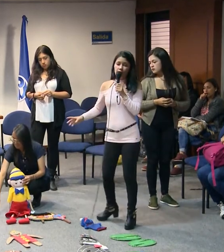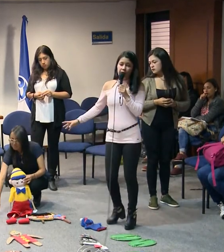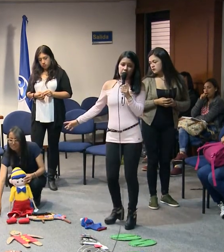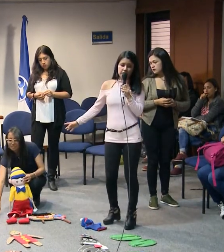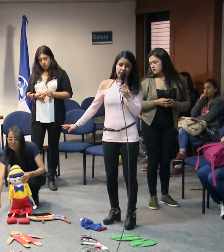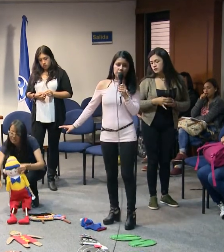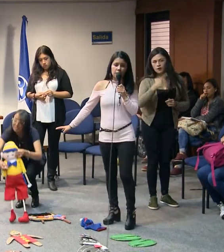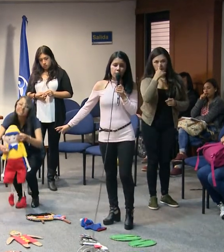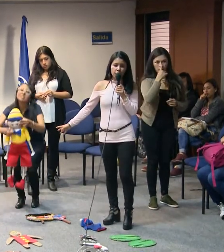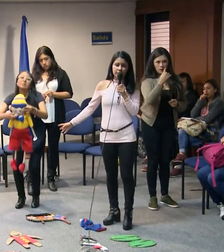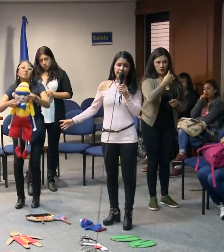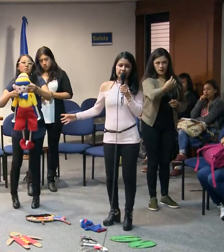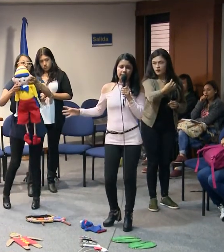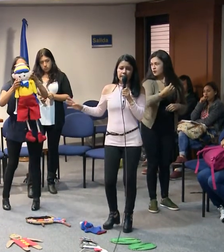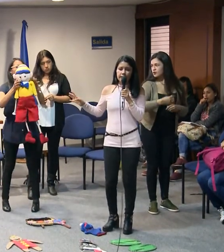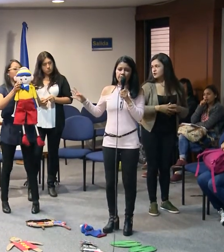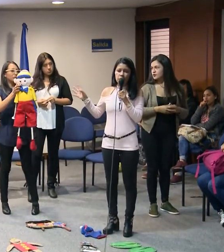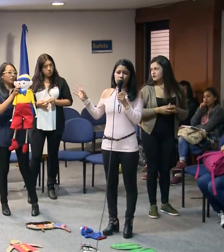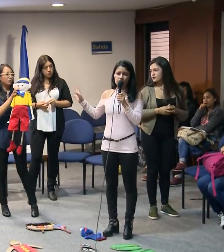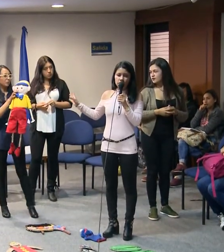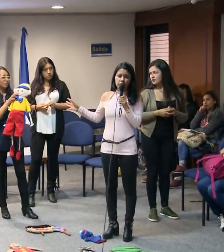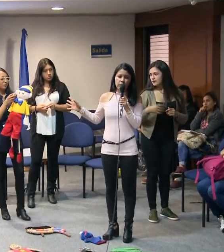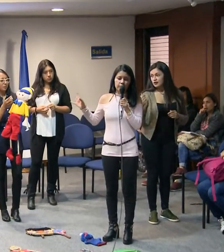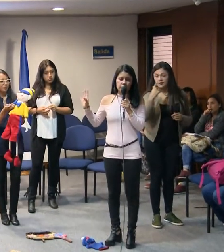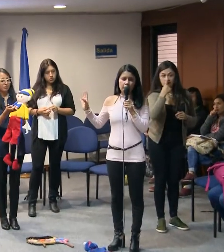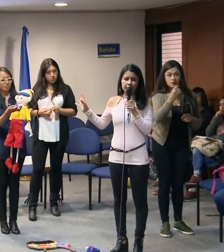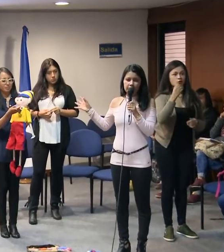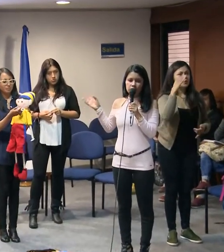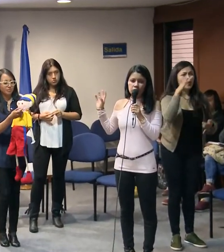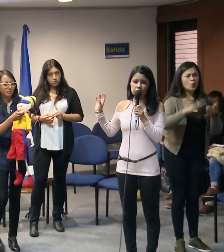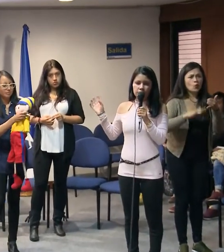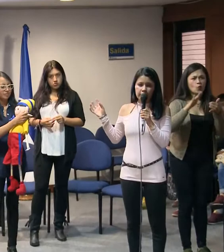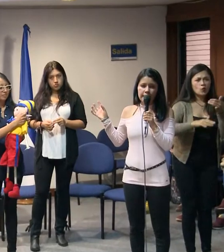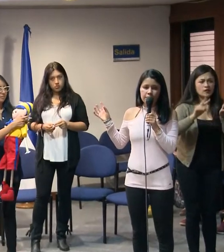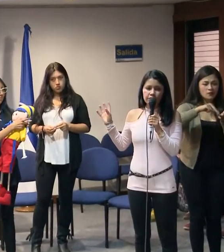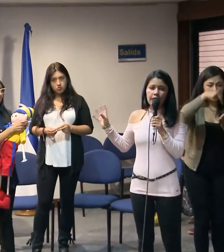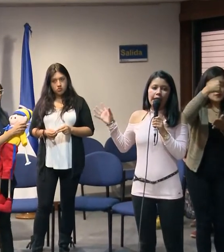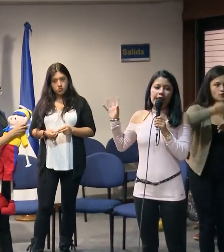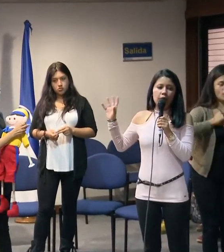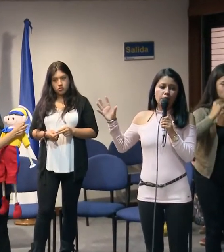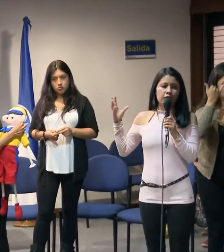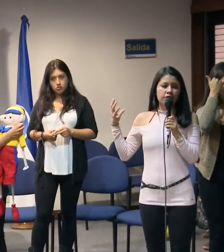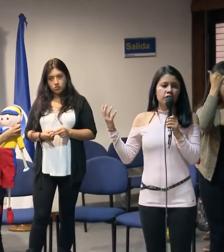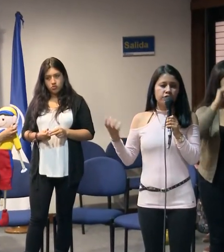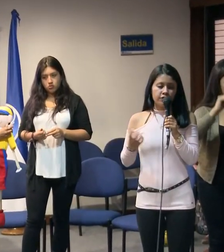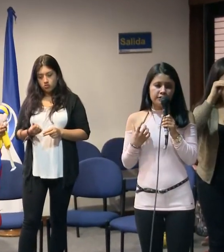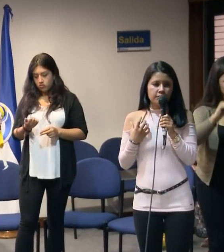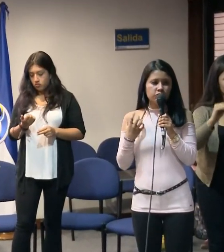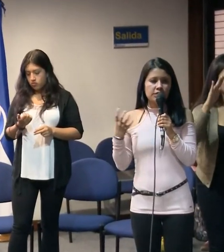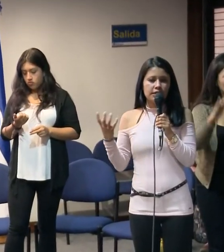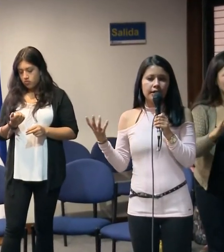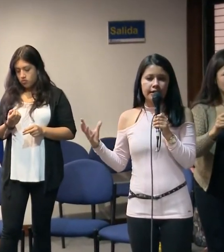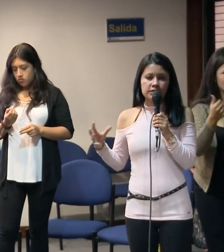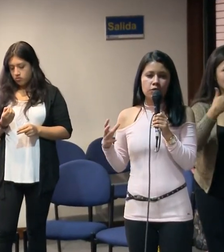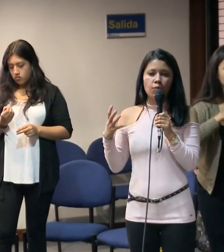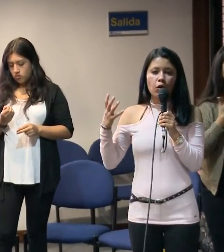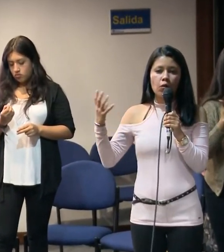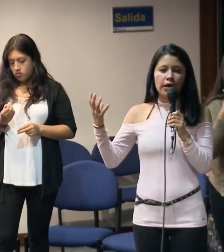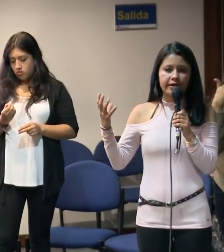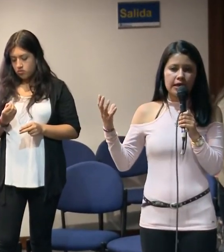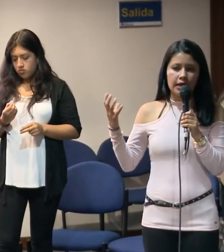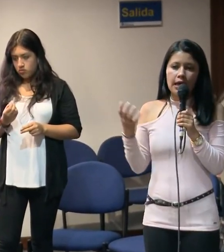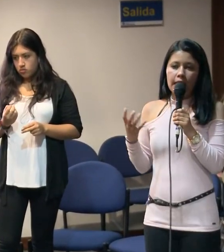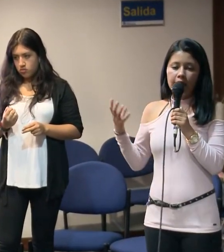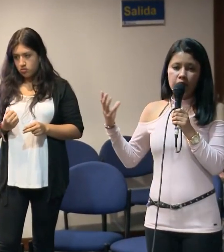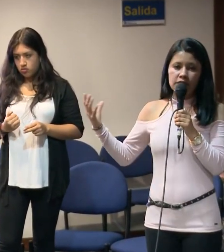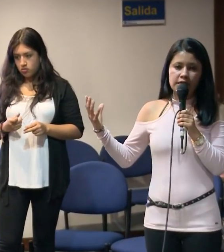Bueno, con Pinocho pasó algo muy interesante, que fue uno de los últimos personajes que nosotros creamos y con él nosotros quisimos hacer la narración un poco